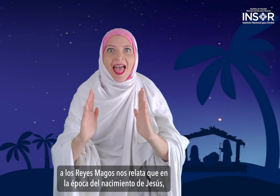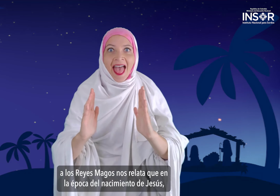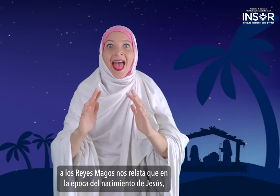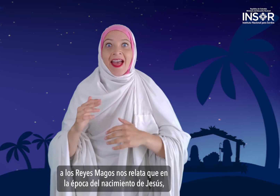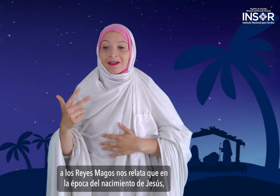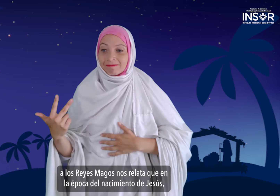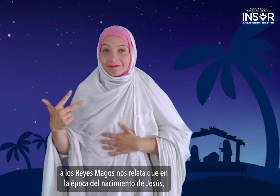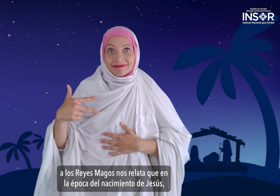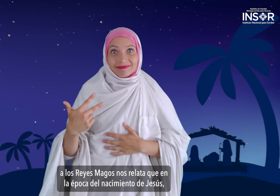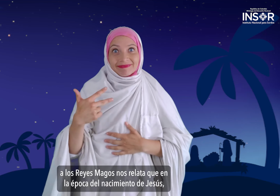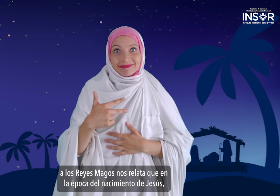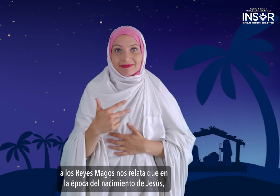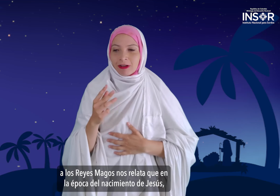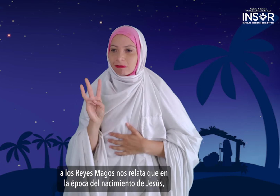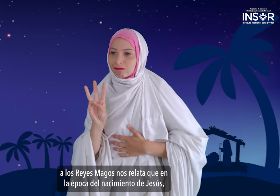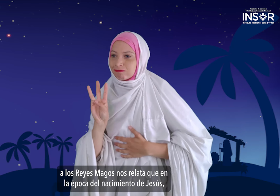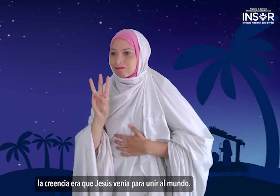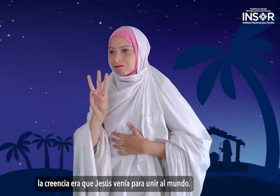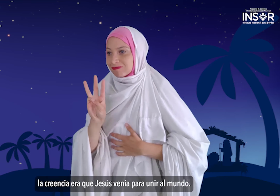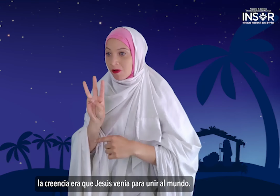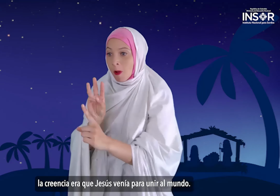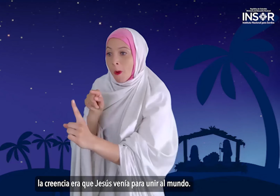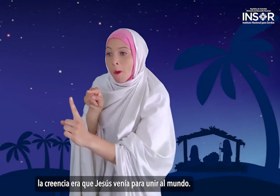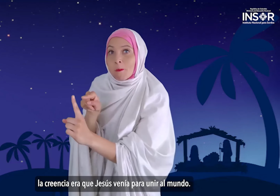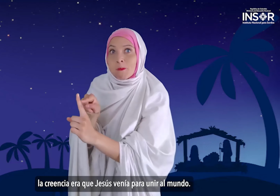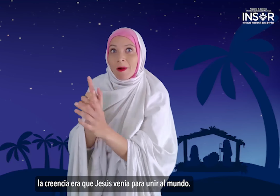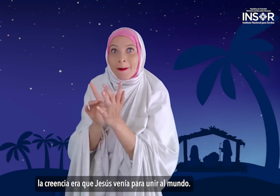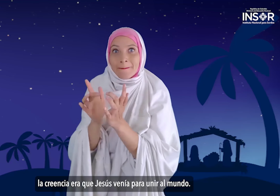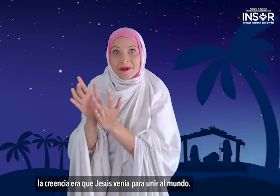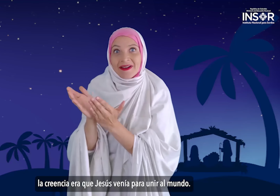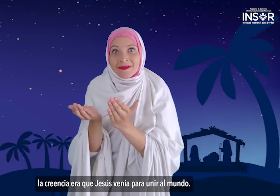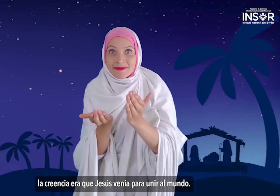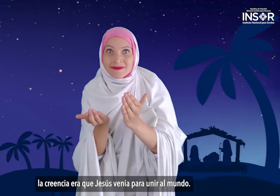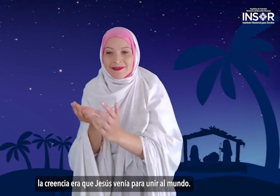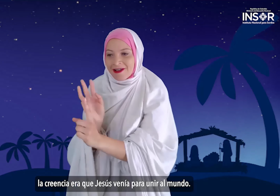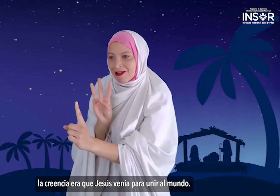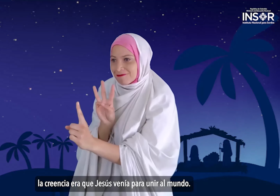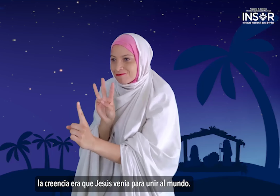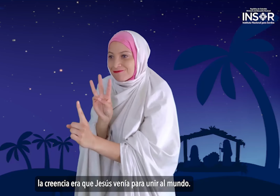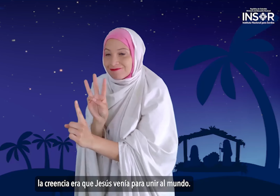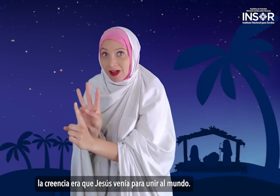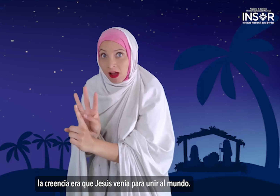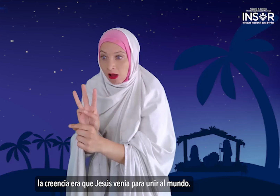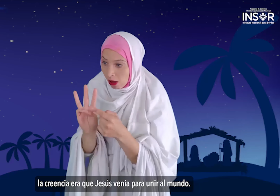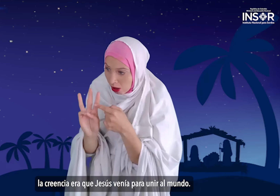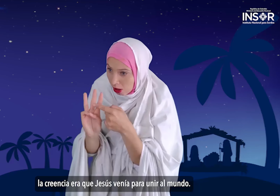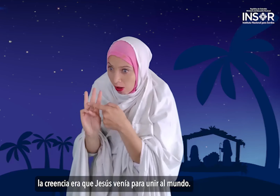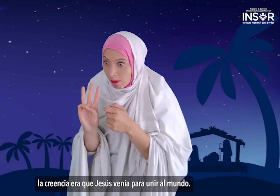de Jesús, la creencia era que Jesús venía para unir al